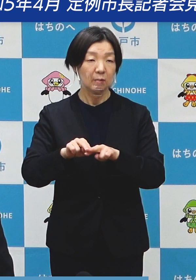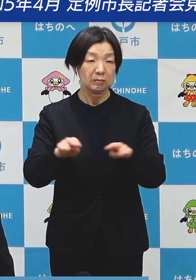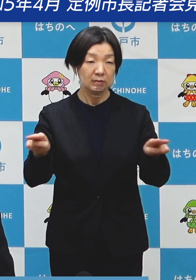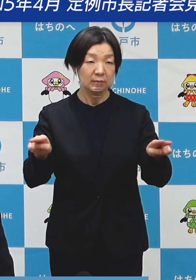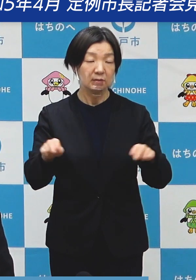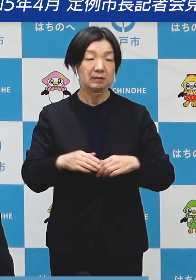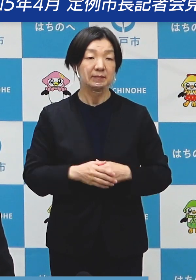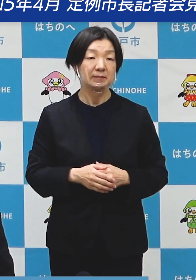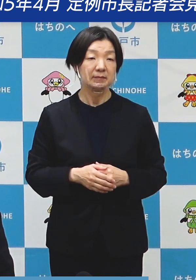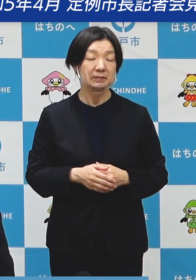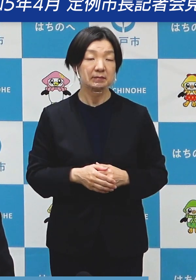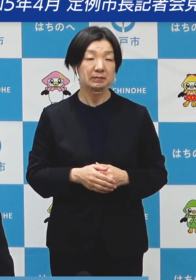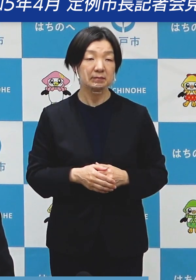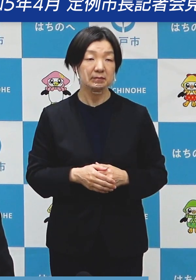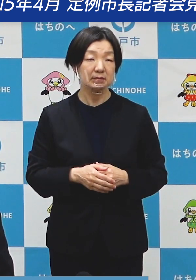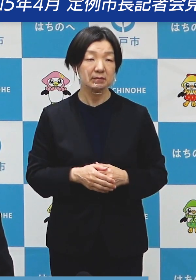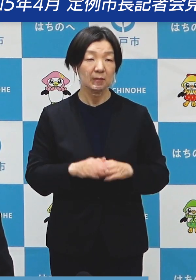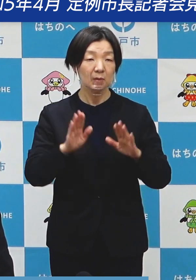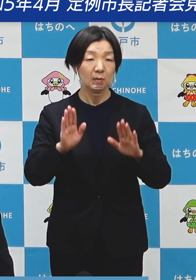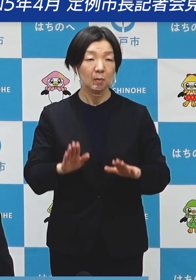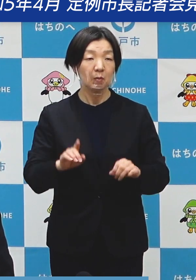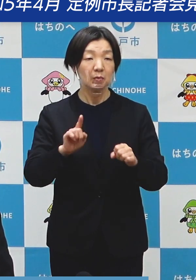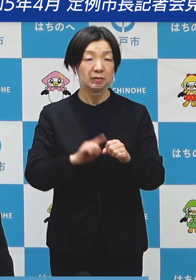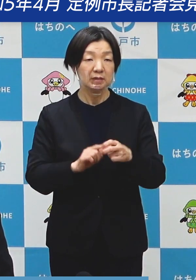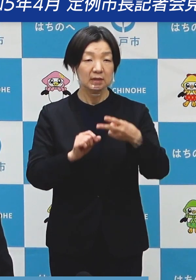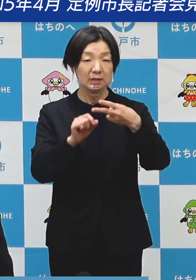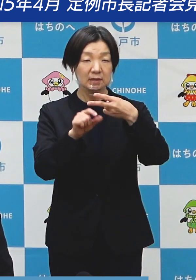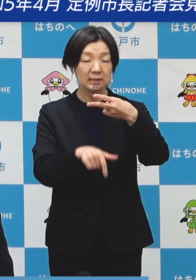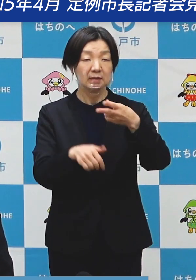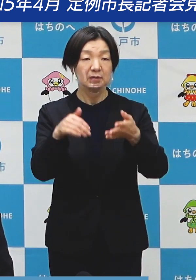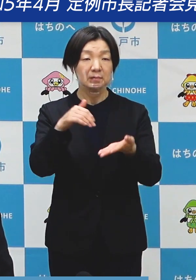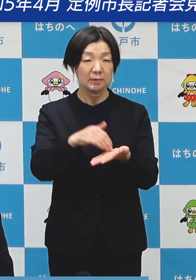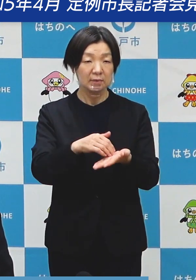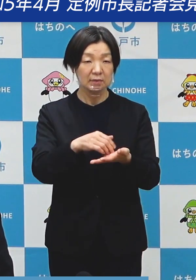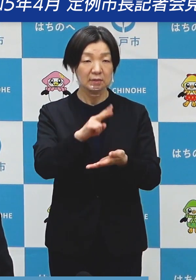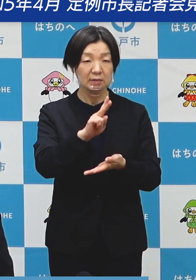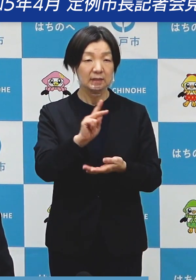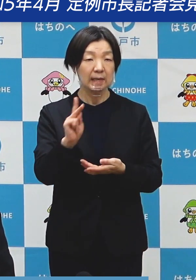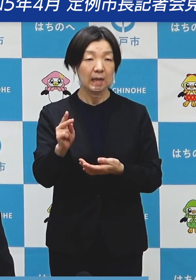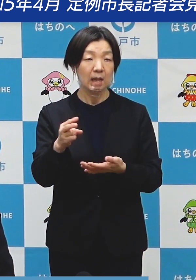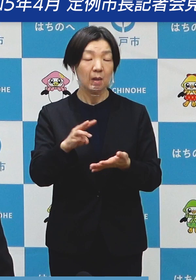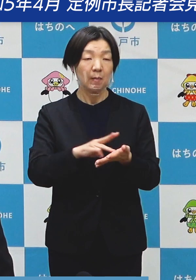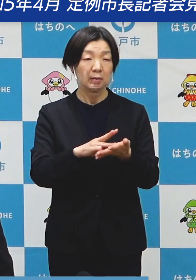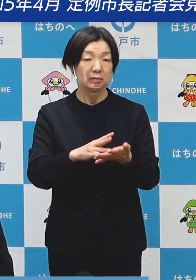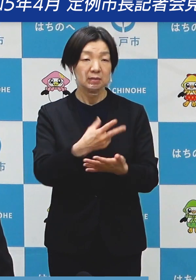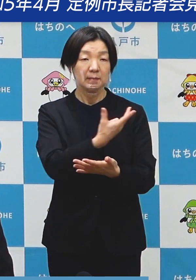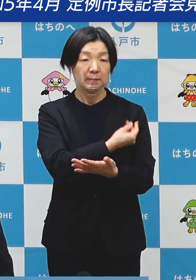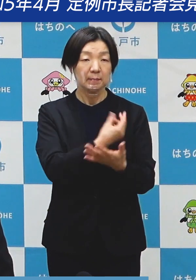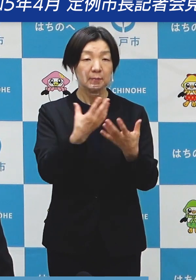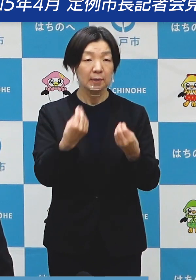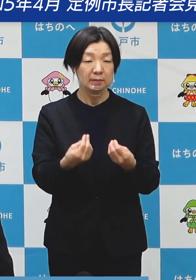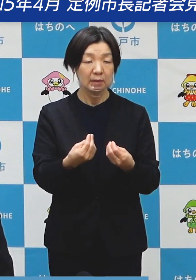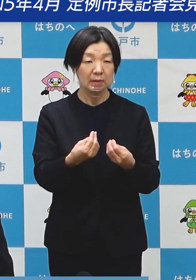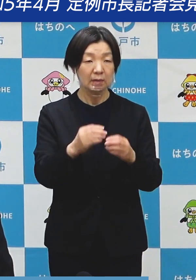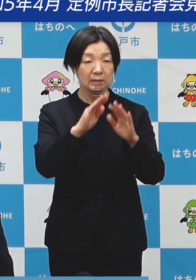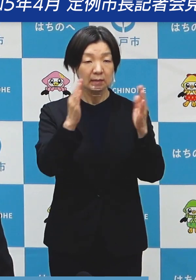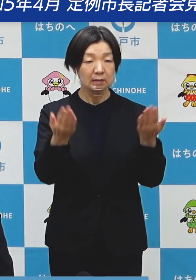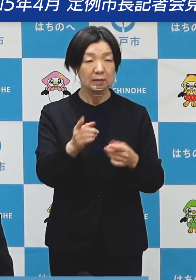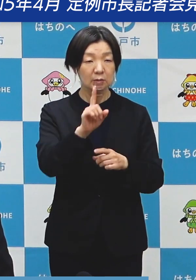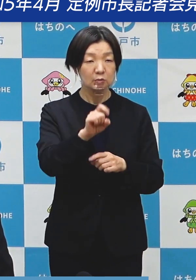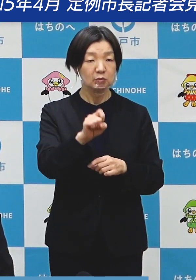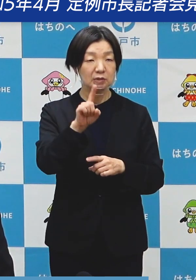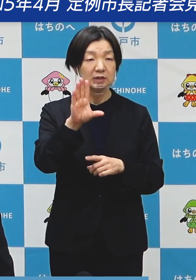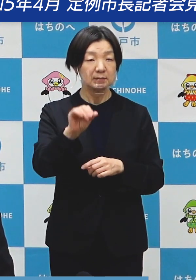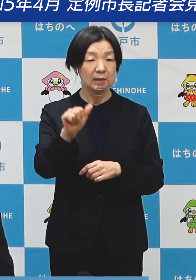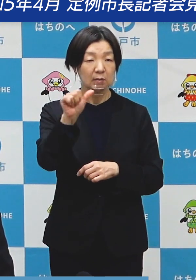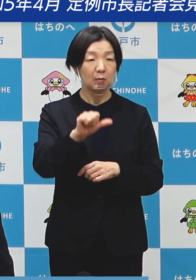しておりまず本年2月までにニカワクチンの接種を受けた約11万5000